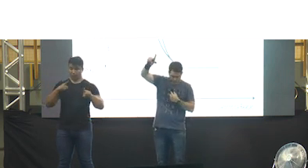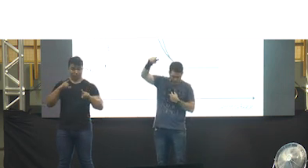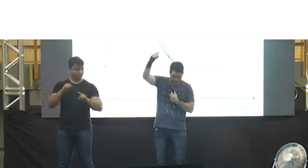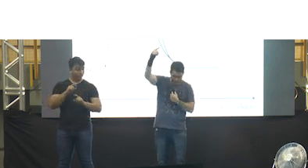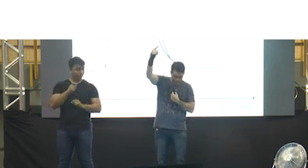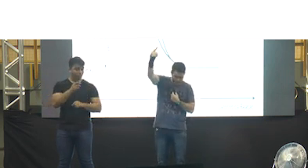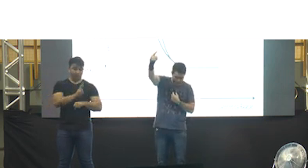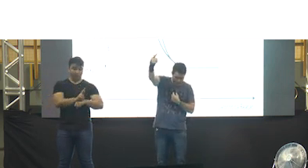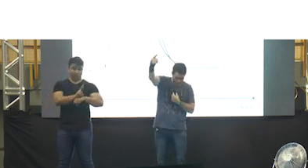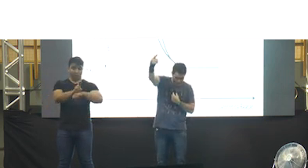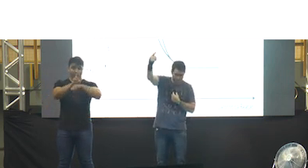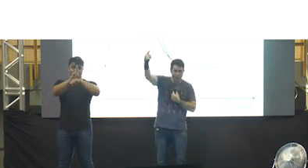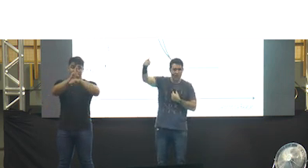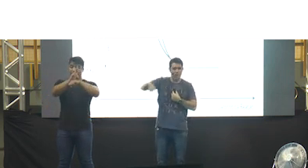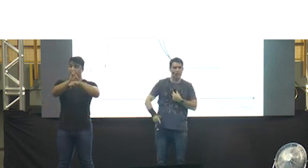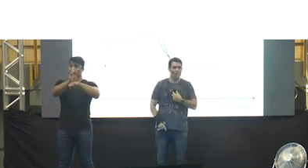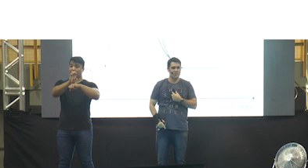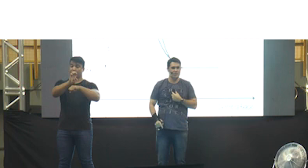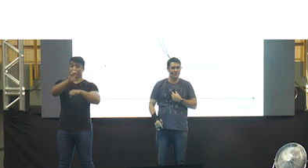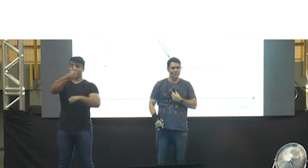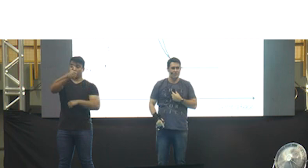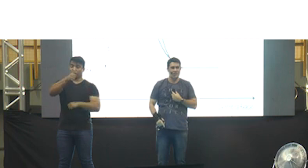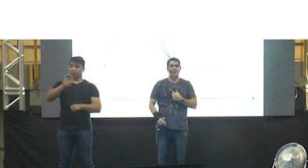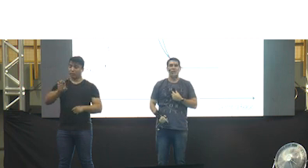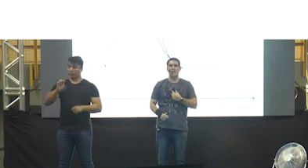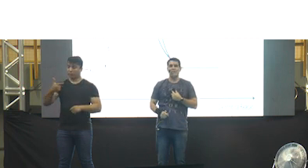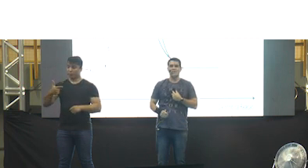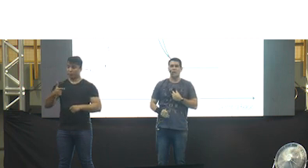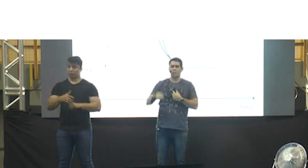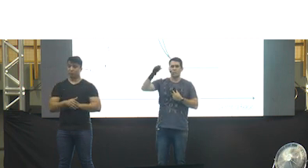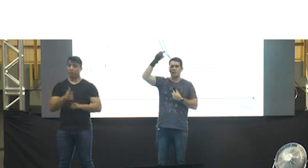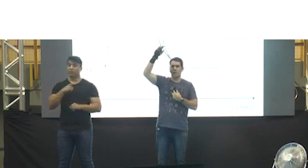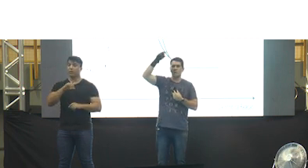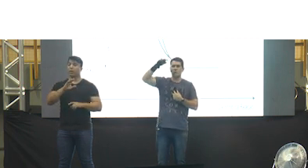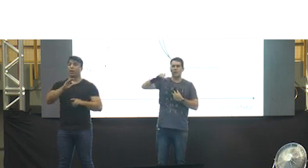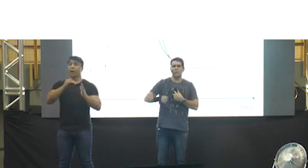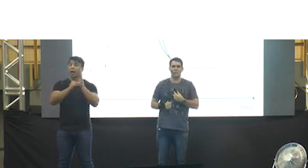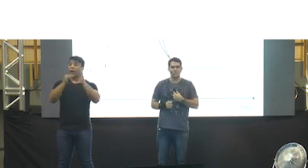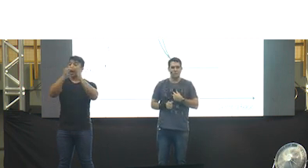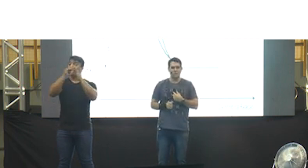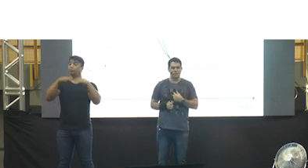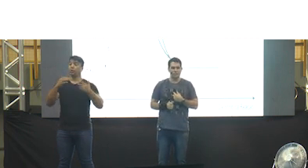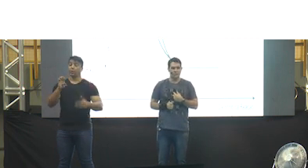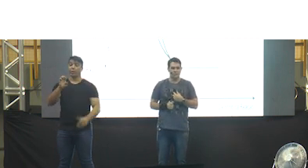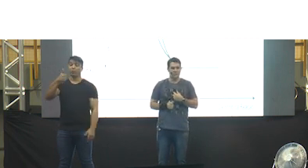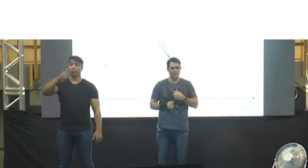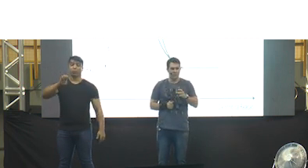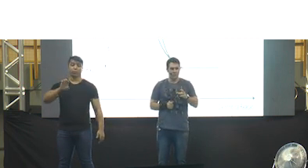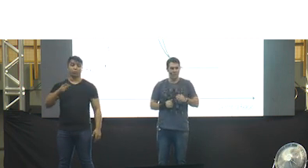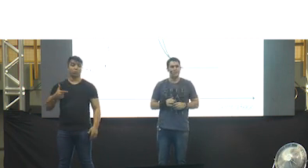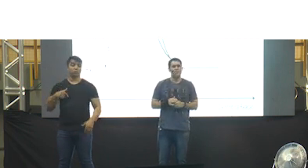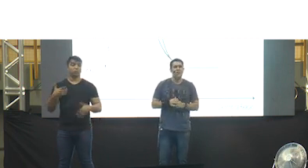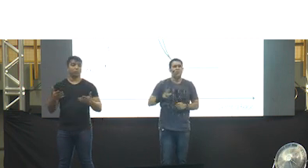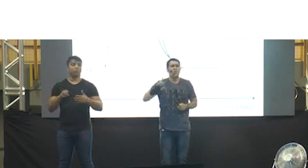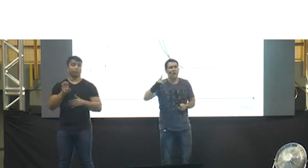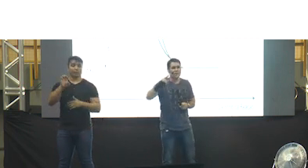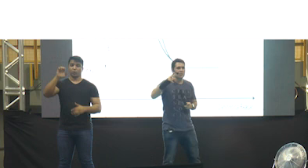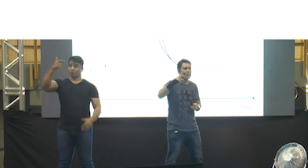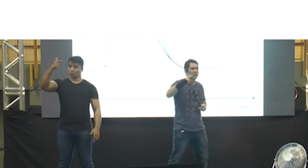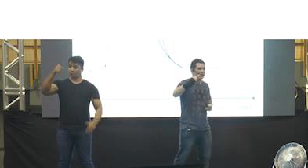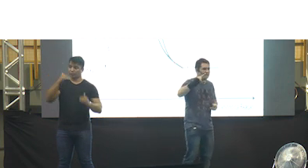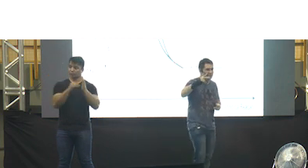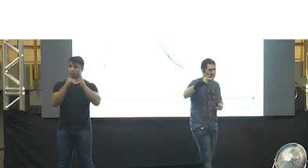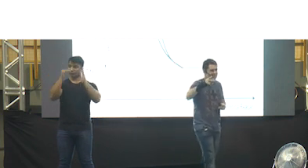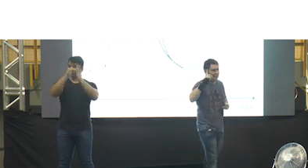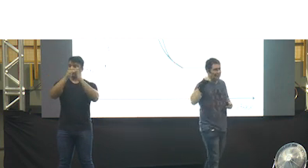curva representada por E1 e E2. Quem é que está mais alto? E1 ou E2? E2. Qual